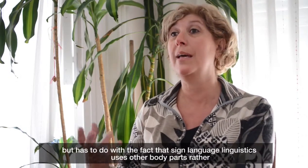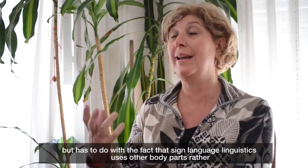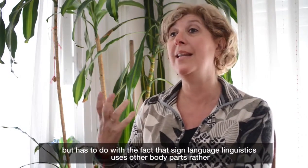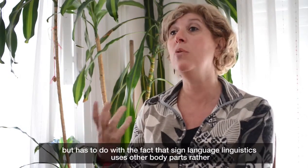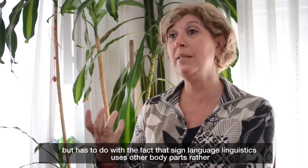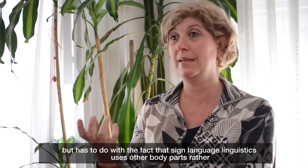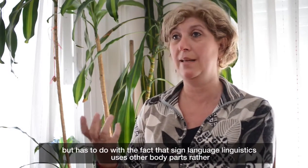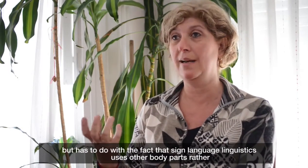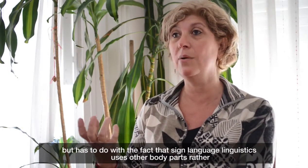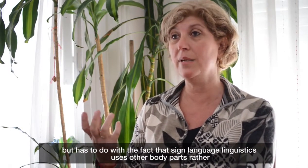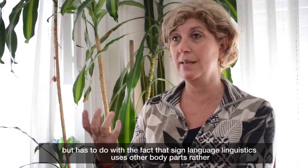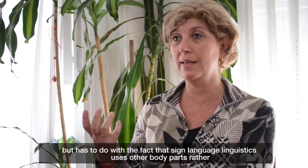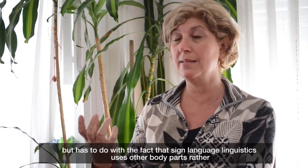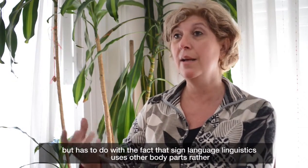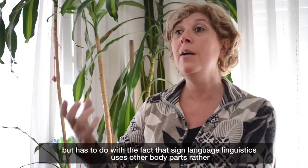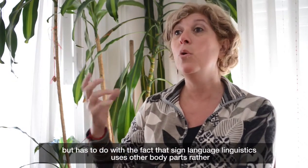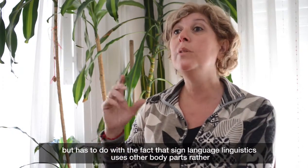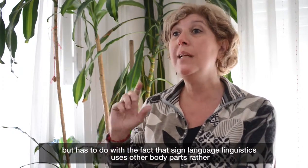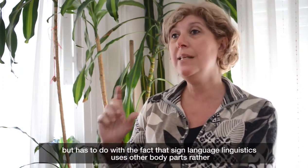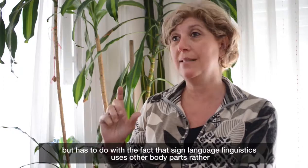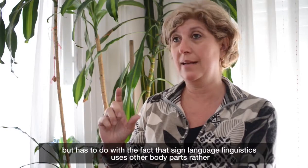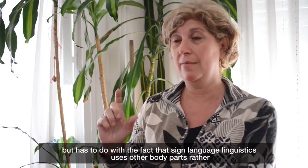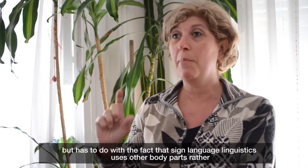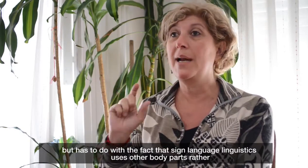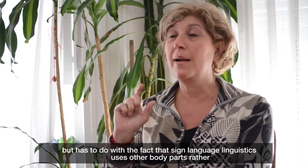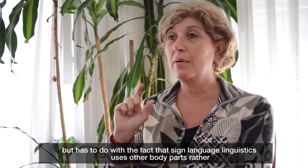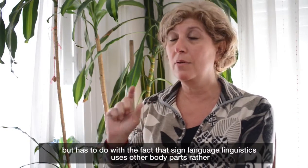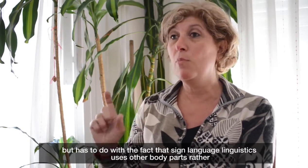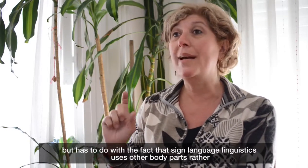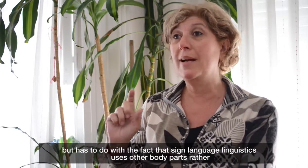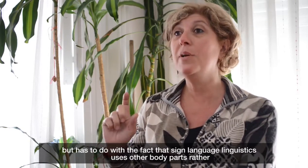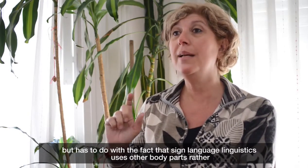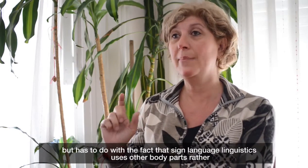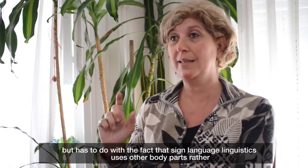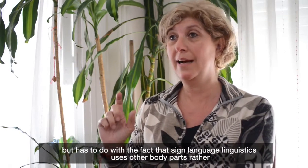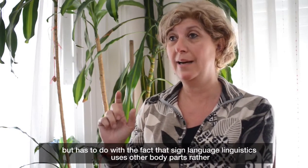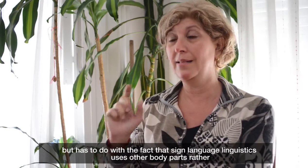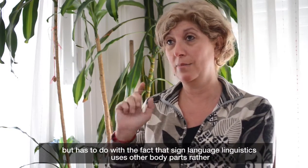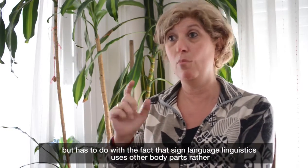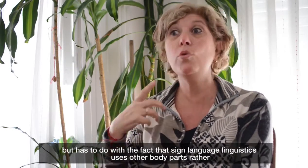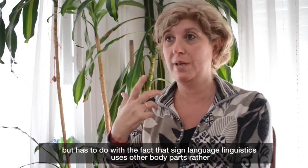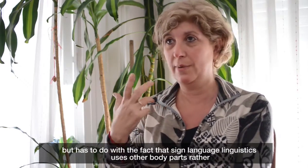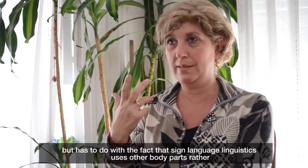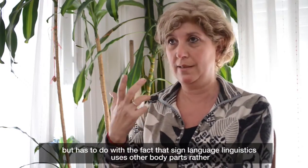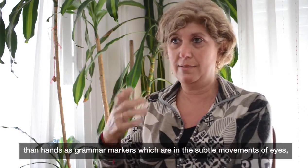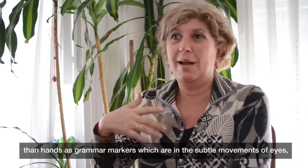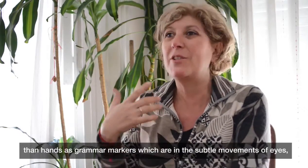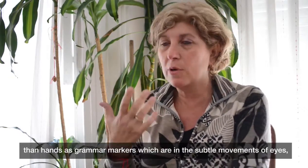la lingüística de la lengua de señas utiliza para, como marcadores gramaticales, muchas veces, la mayor